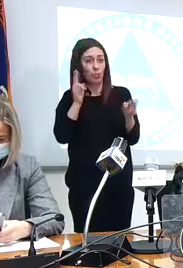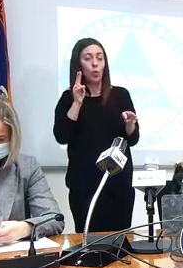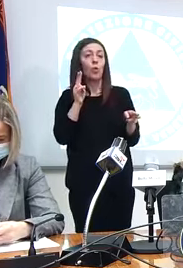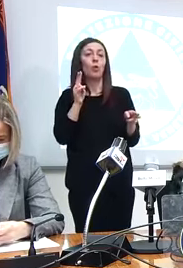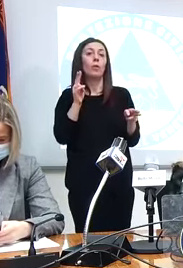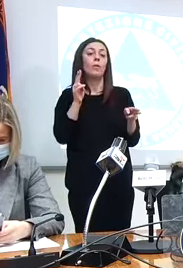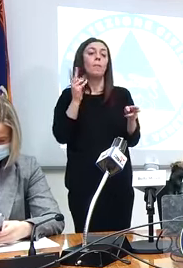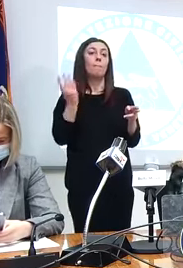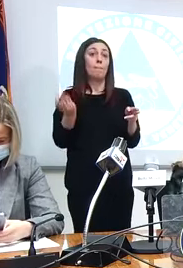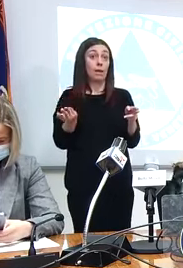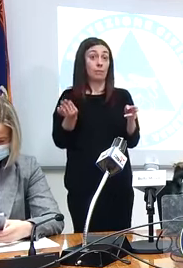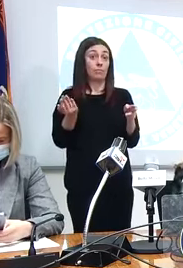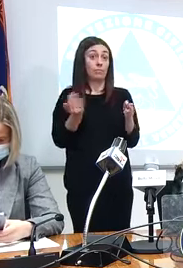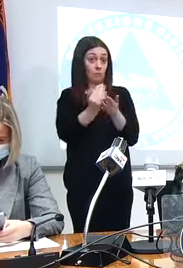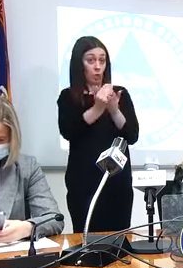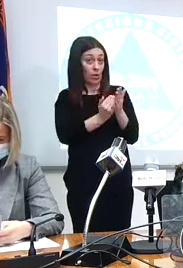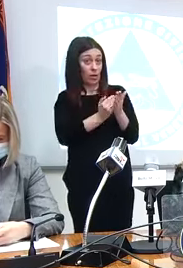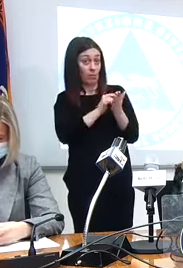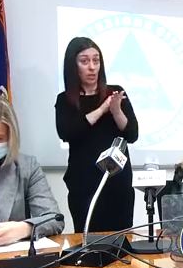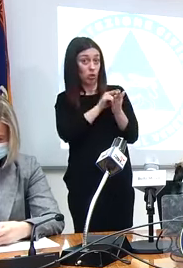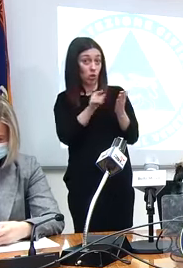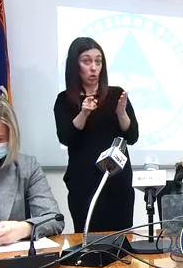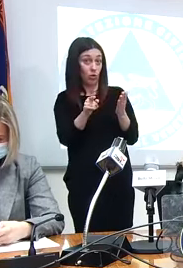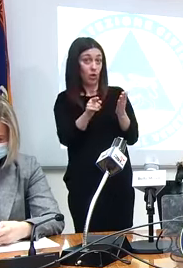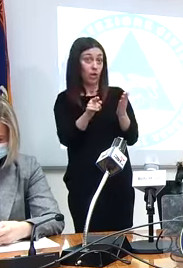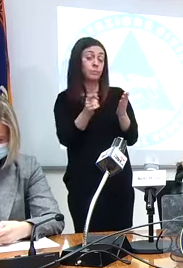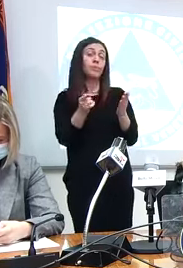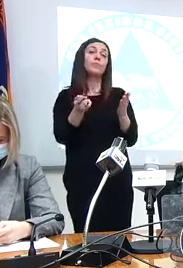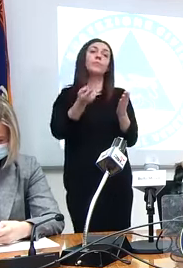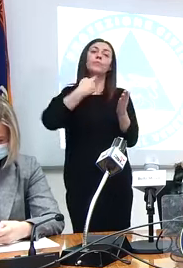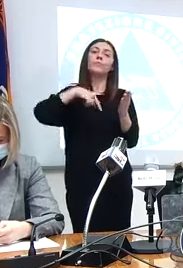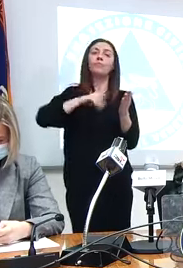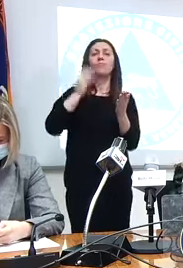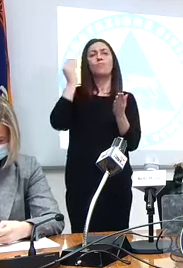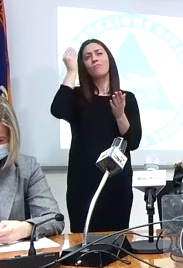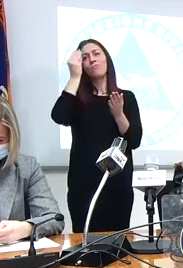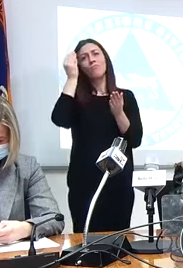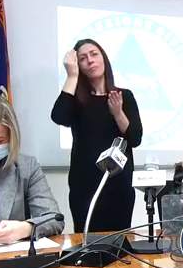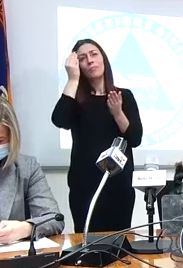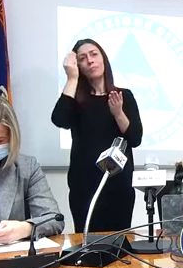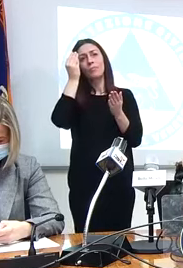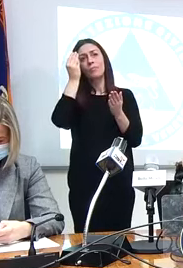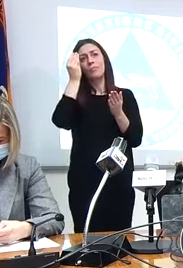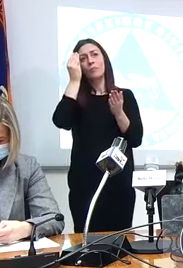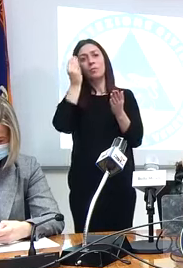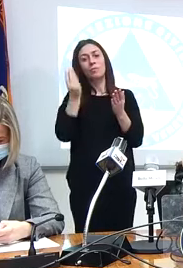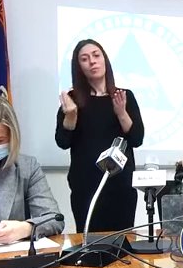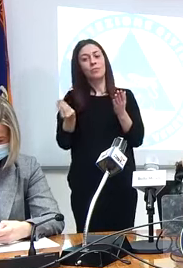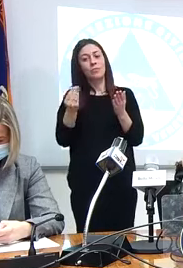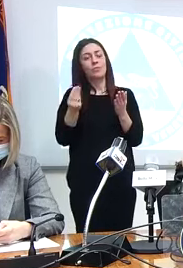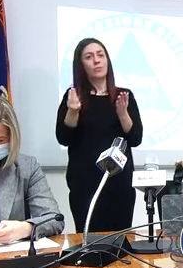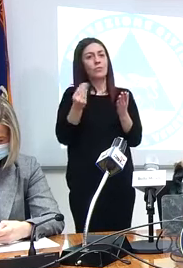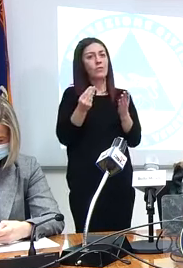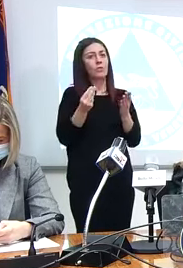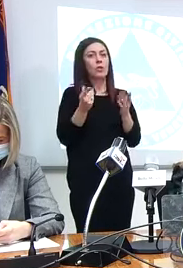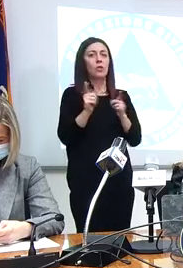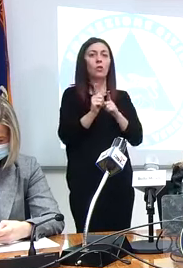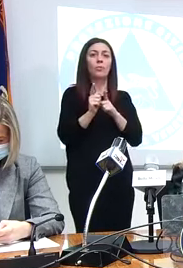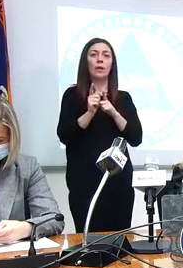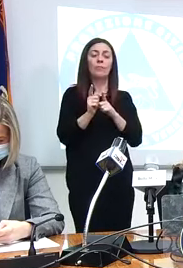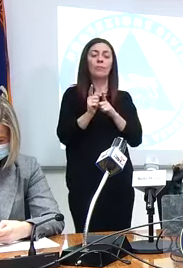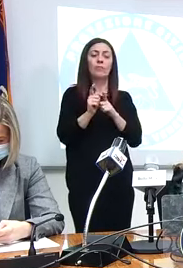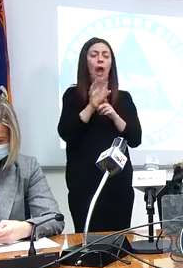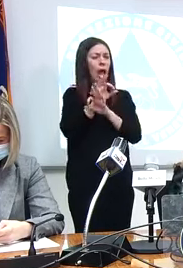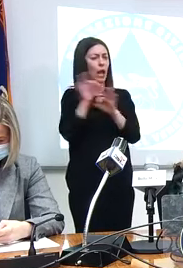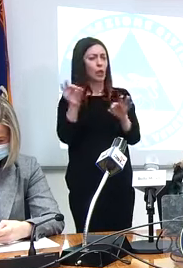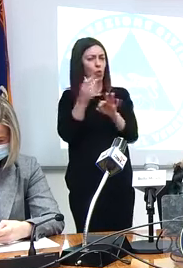programmazione abbiamo pensato di poter estrapolare da queste forniture delle forniture, diciamo, più